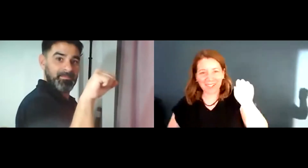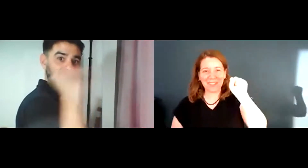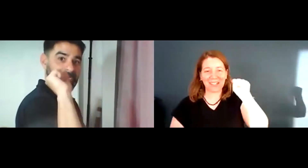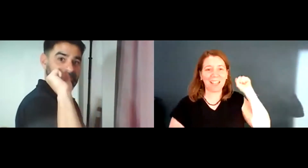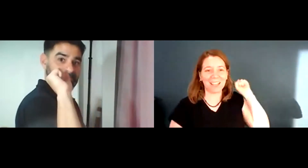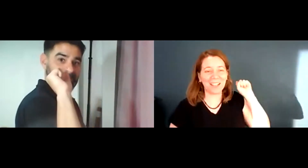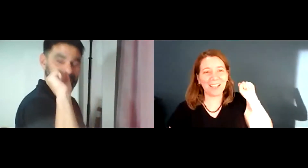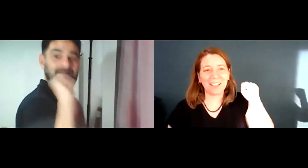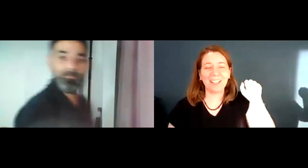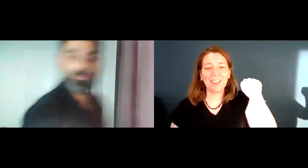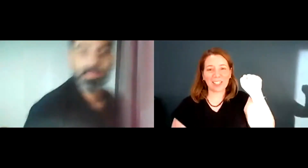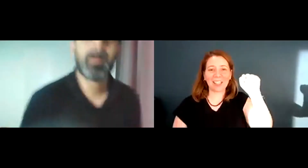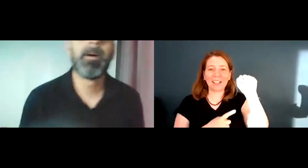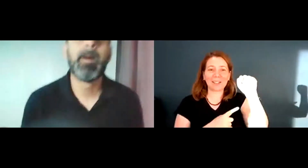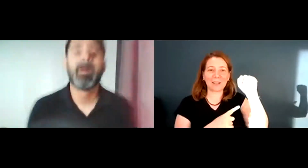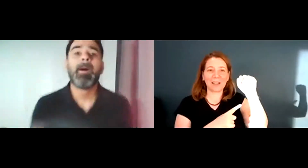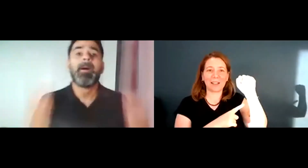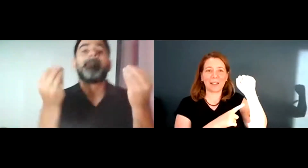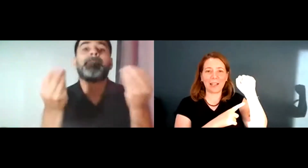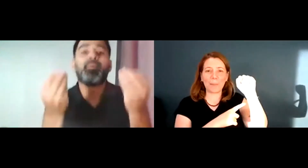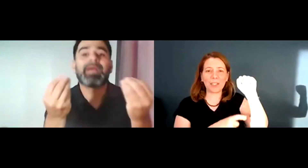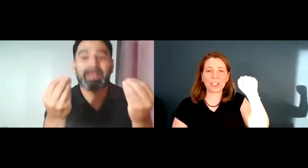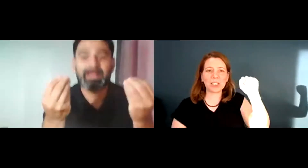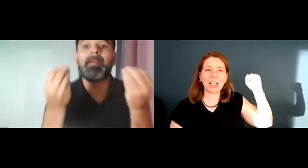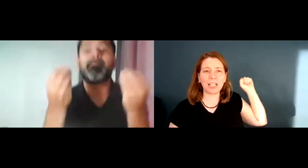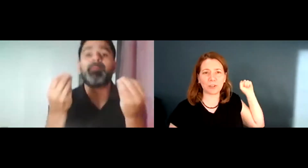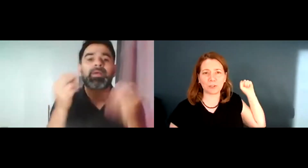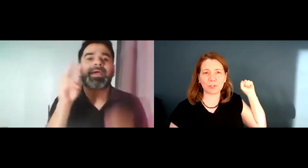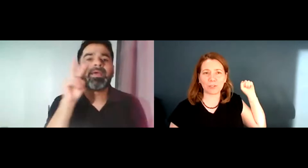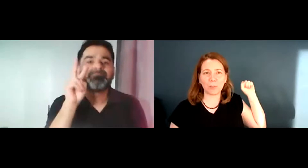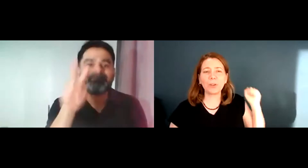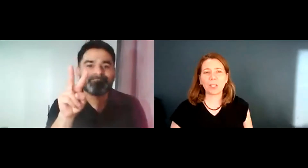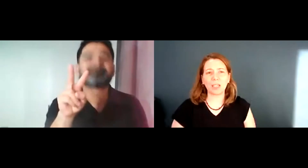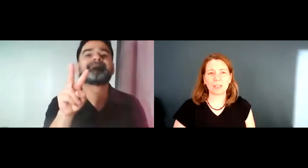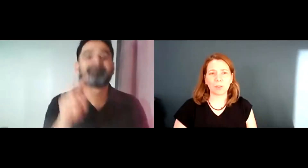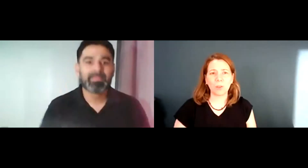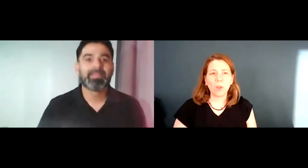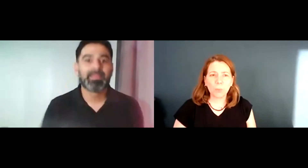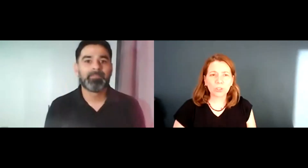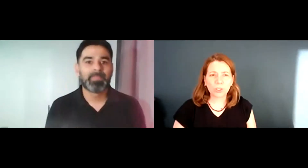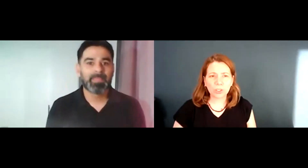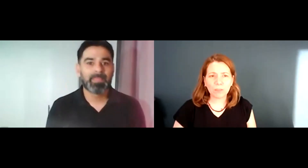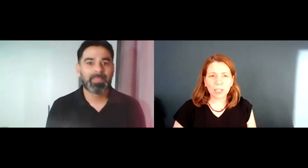eso. Entonces, estás en la pantallita lejos. ¿Por qué esto? Porque yo te veo.